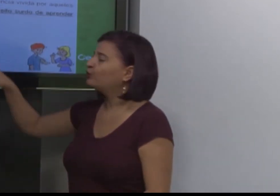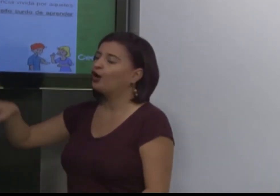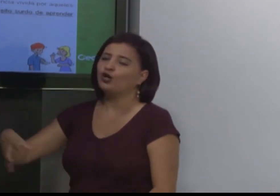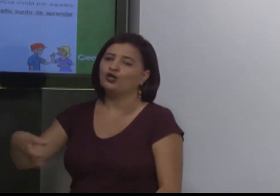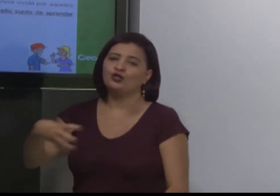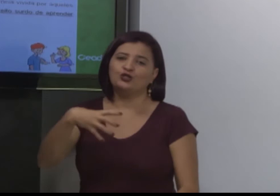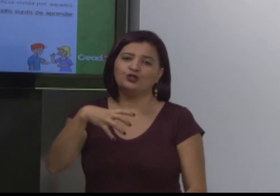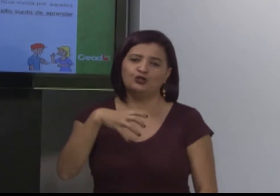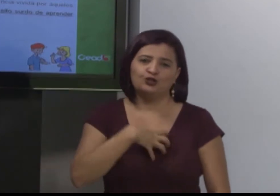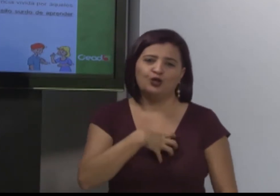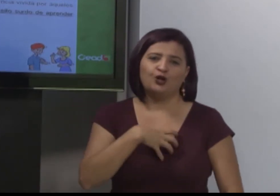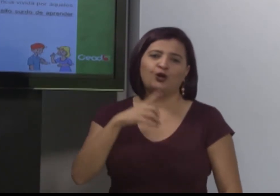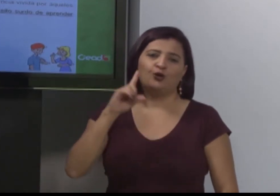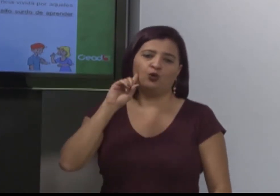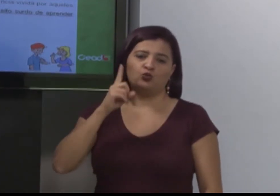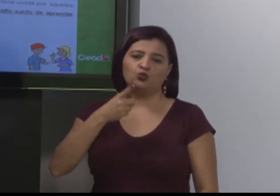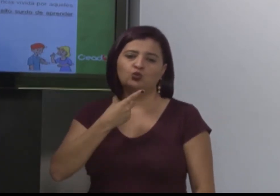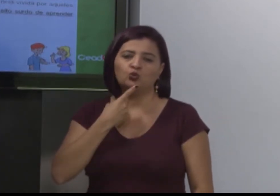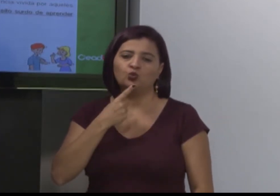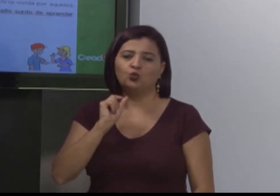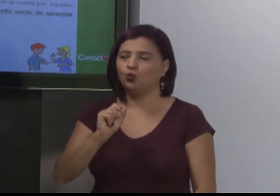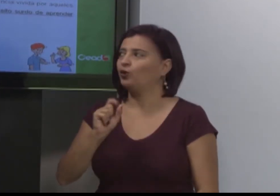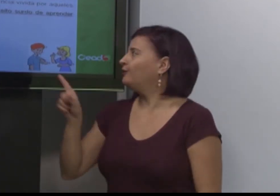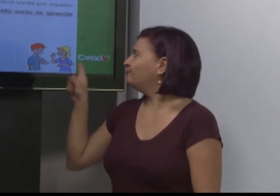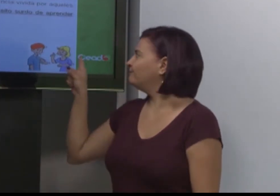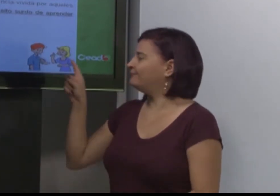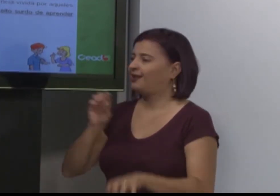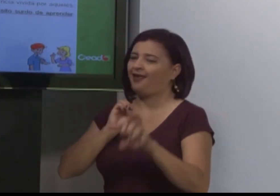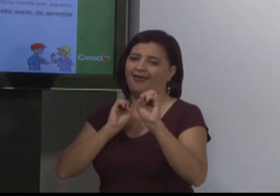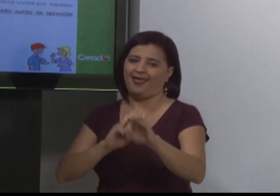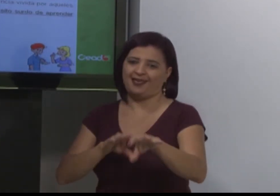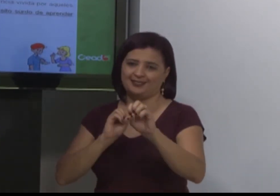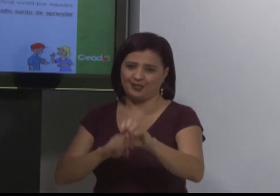é o jeito do surdo aprender,